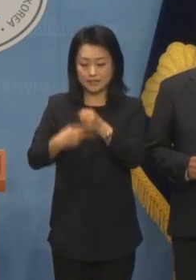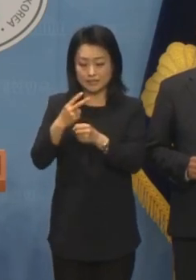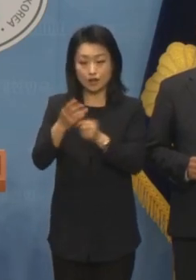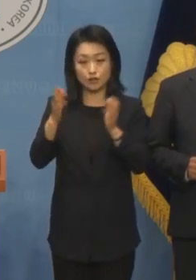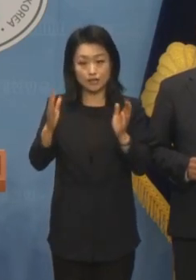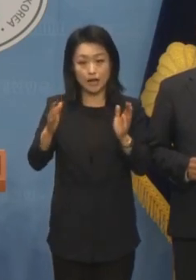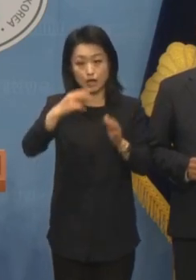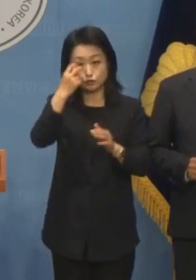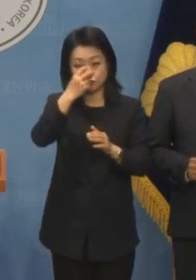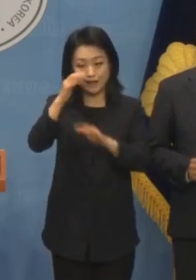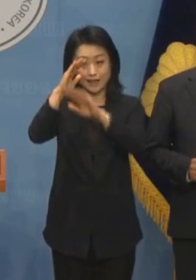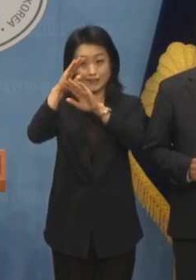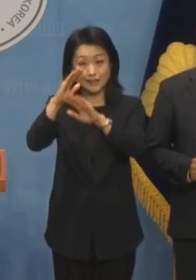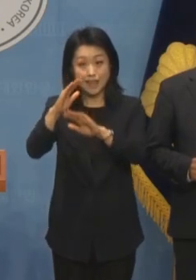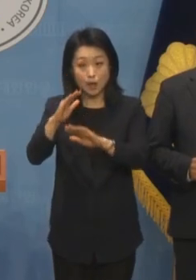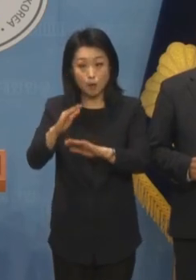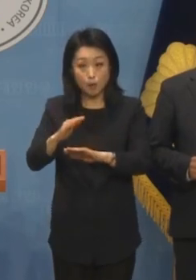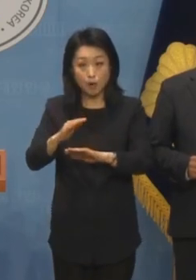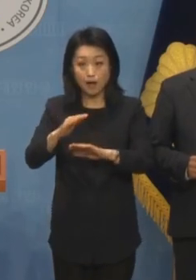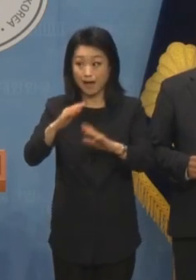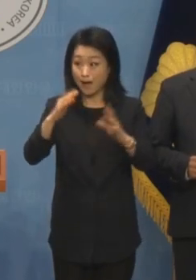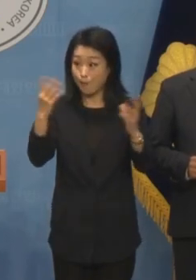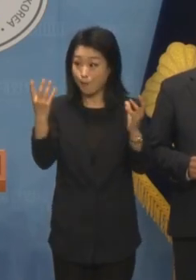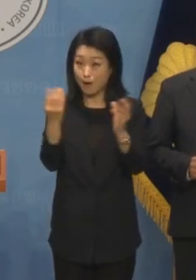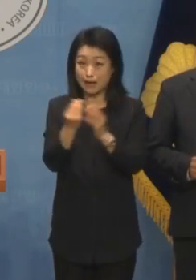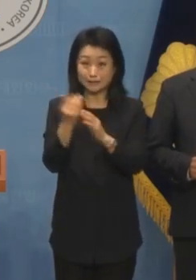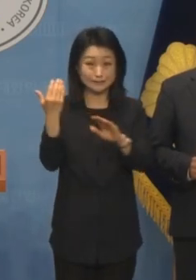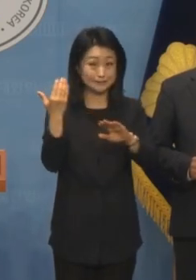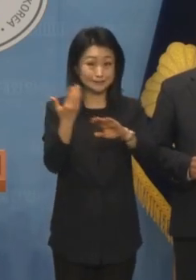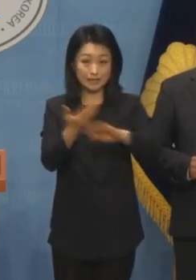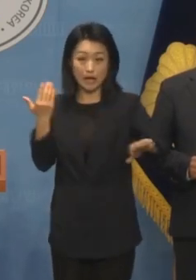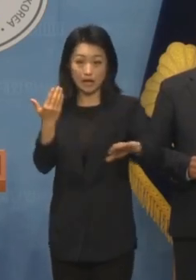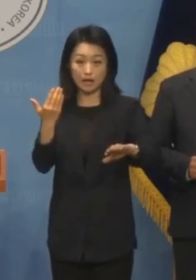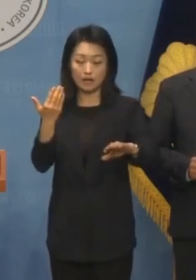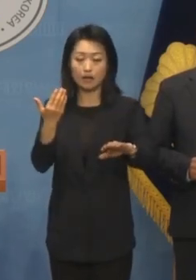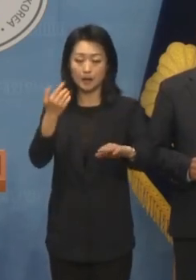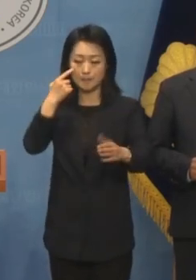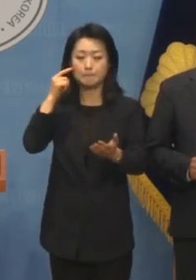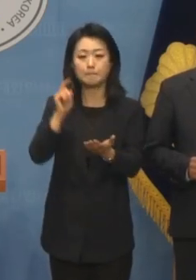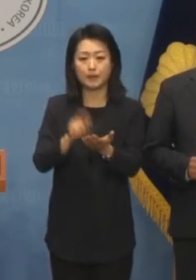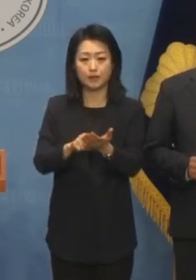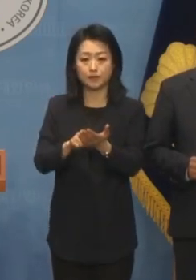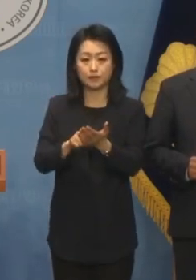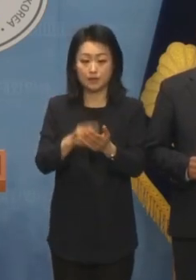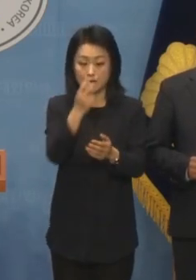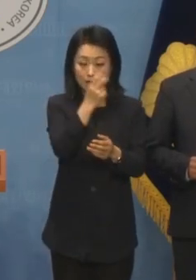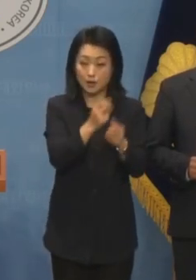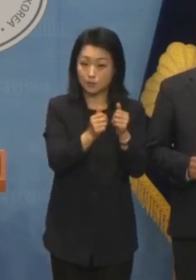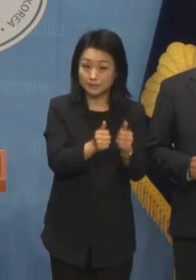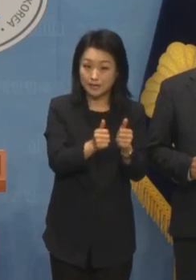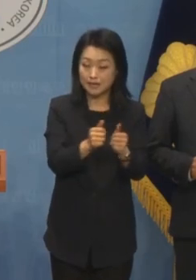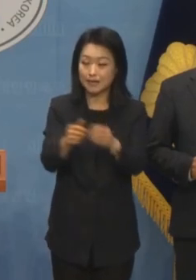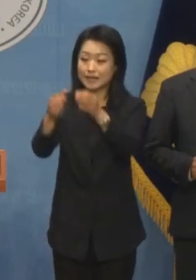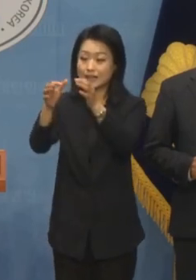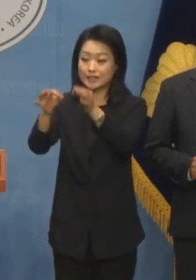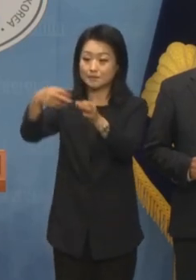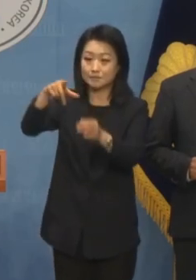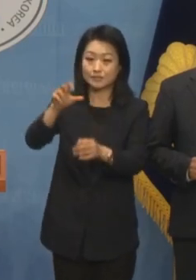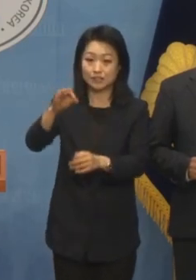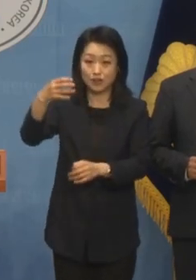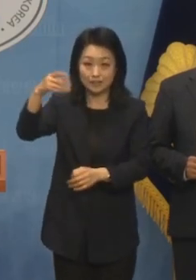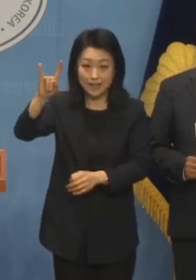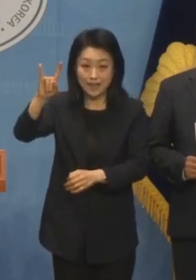수사한 내용과 정면으로 배치됩니다. 검찰은 김성태와